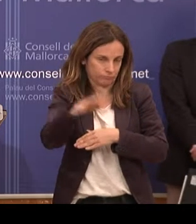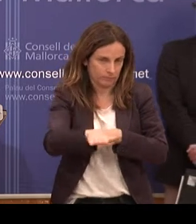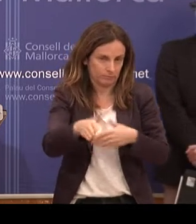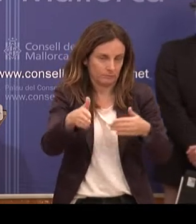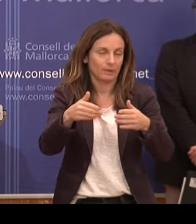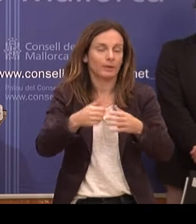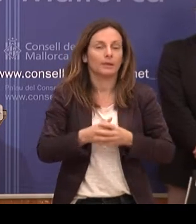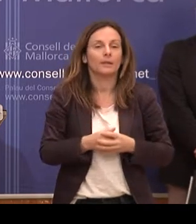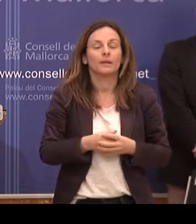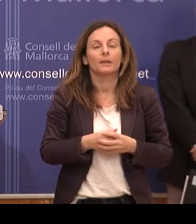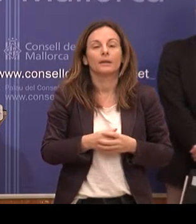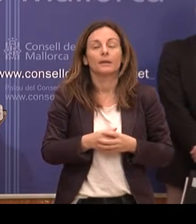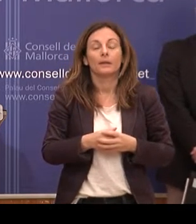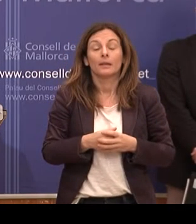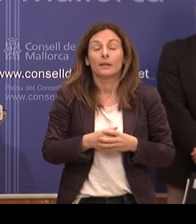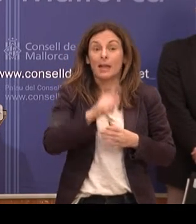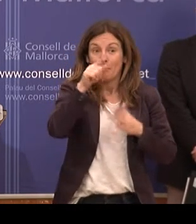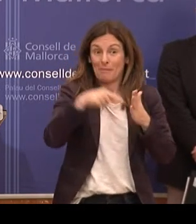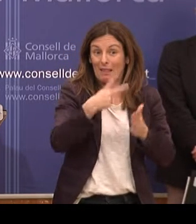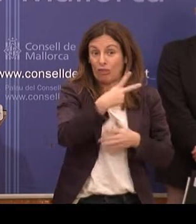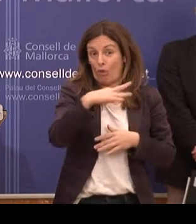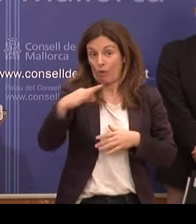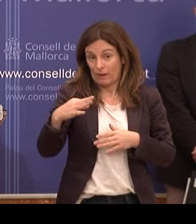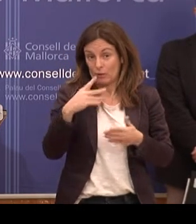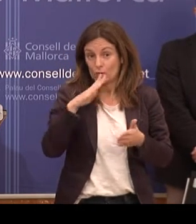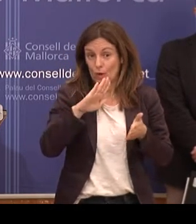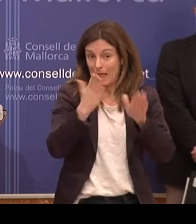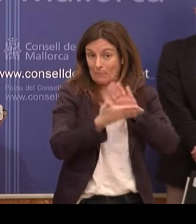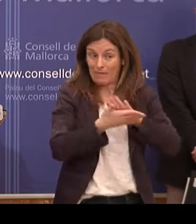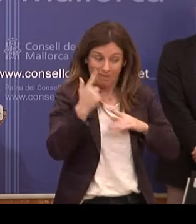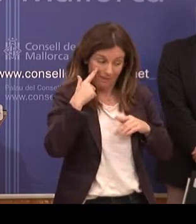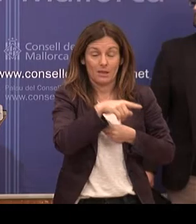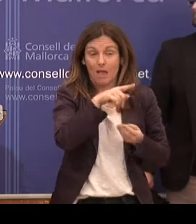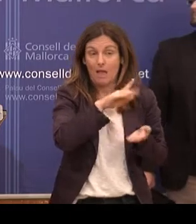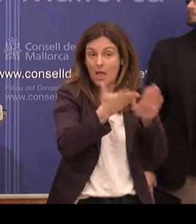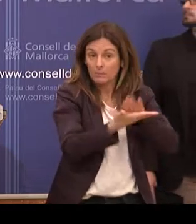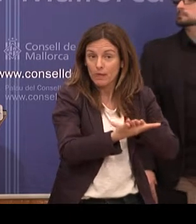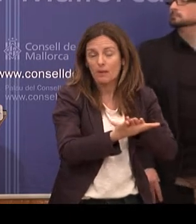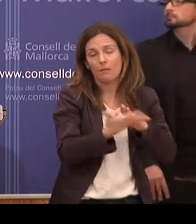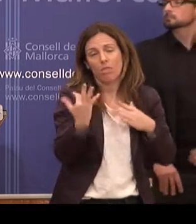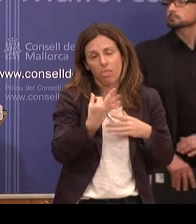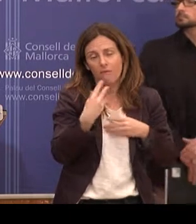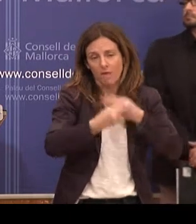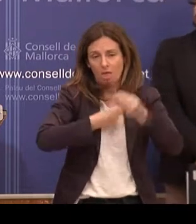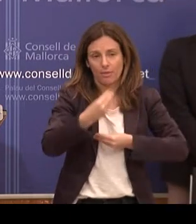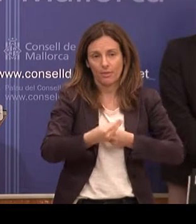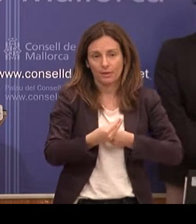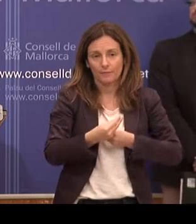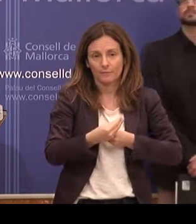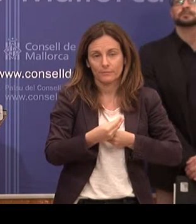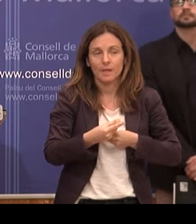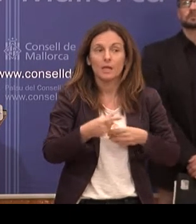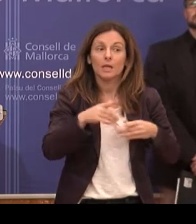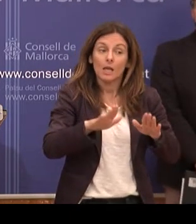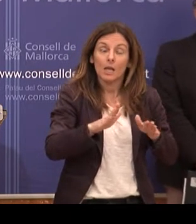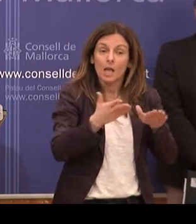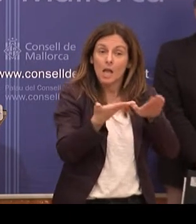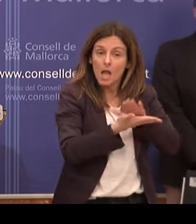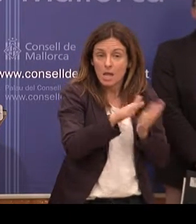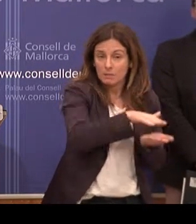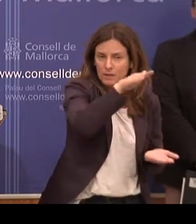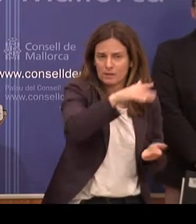competències en disciplina. Per tant, els dic, aquest número són preocupants, però a